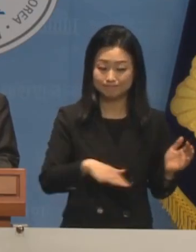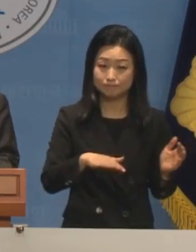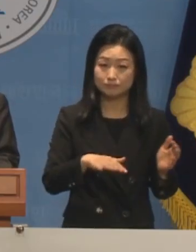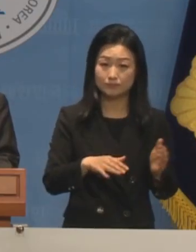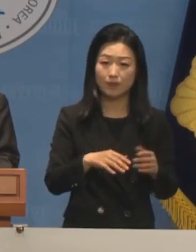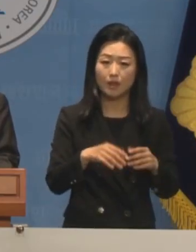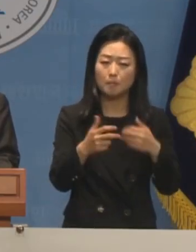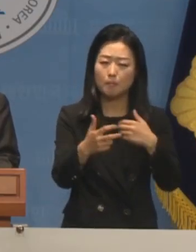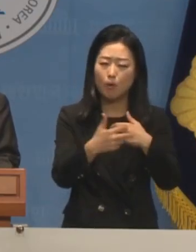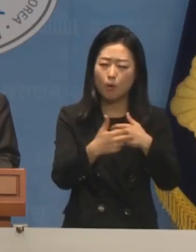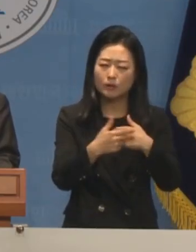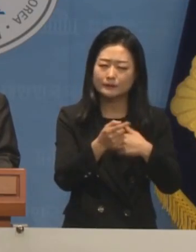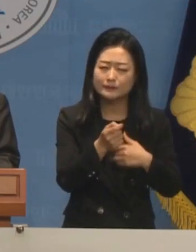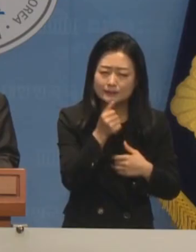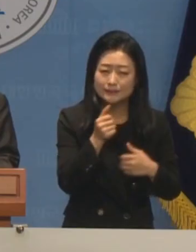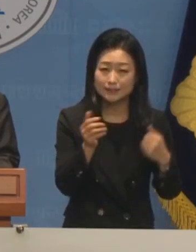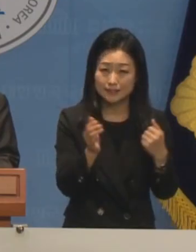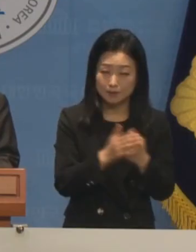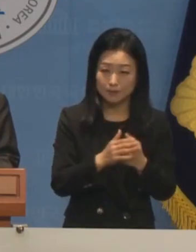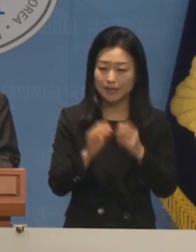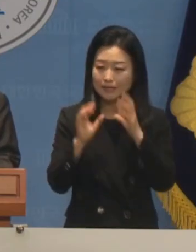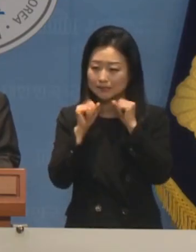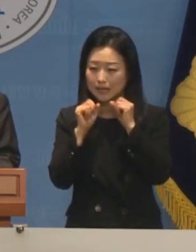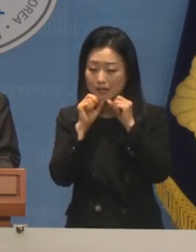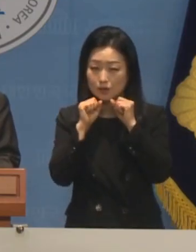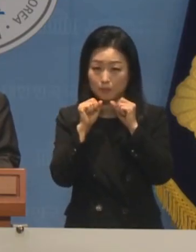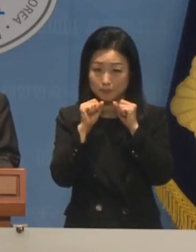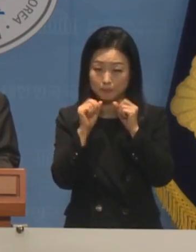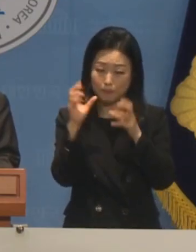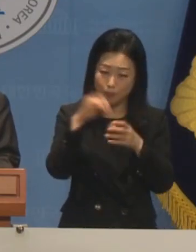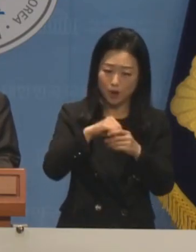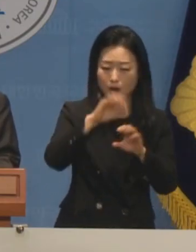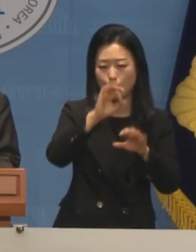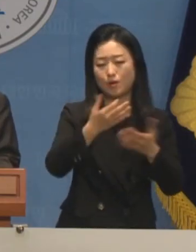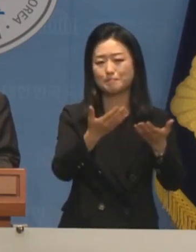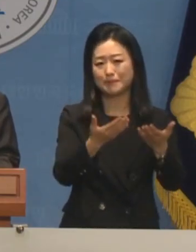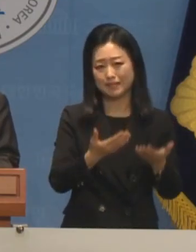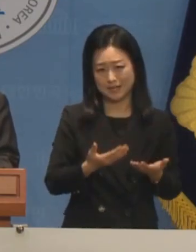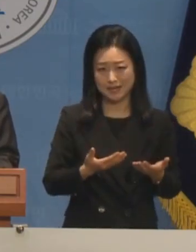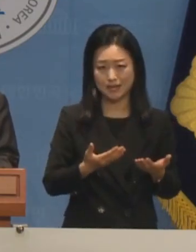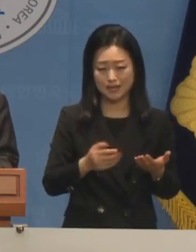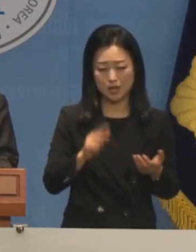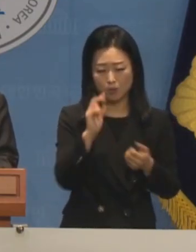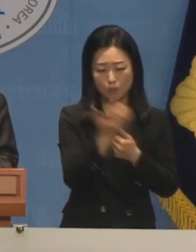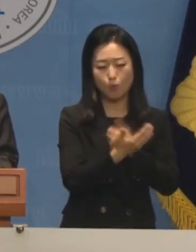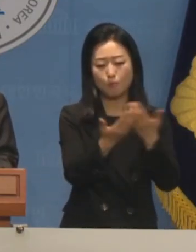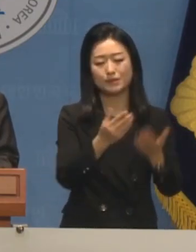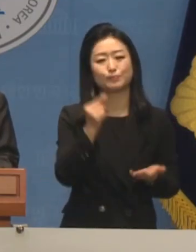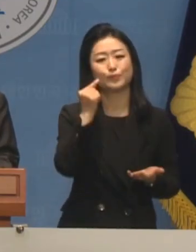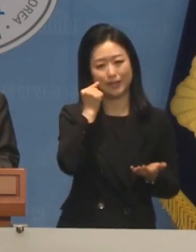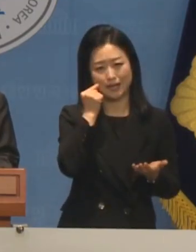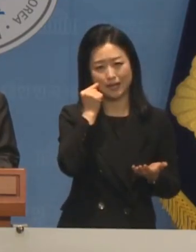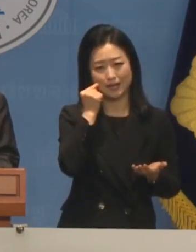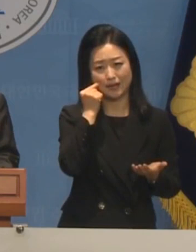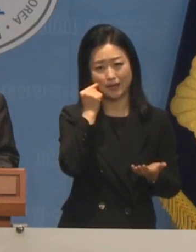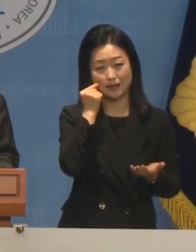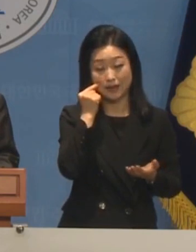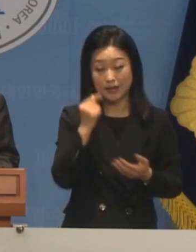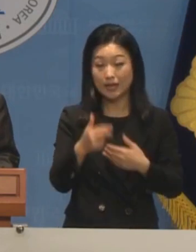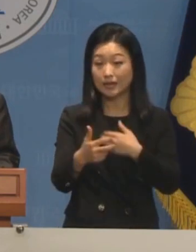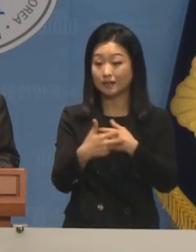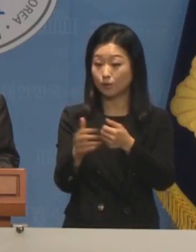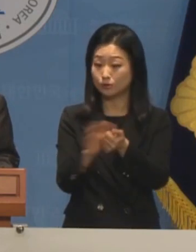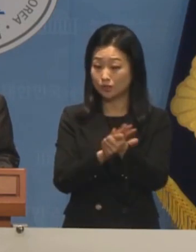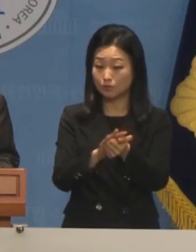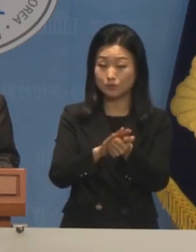이유로 포괄 임금이라는 이유로 현장의 노동자가 보호받지 못하는 현실을 바꾸지 않는다면 의료 서비스의